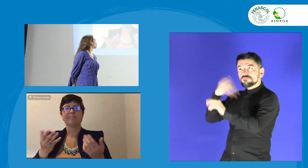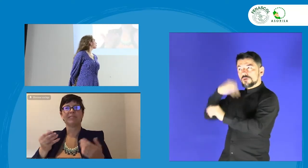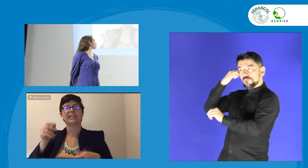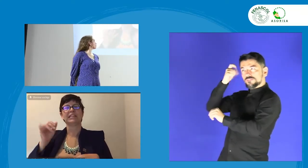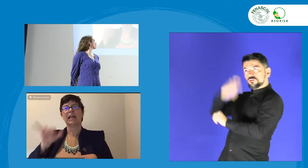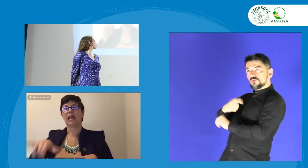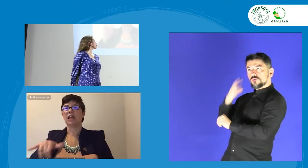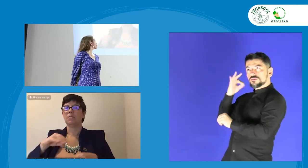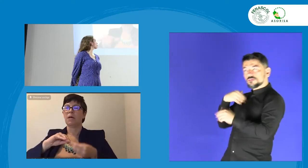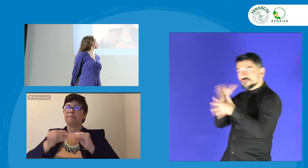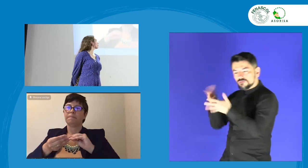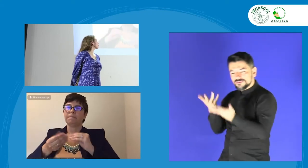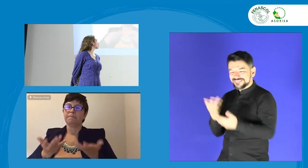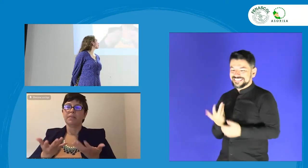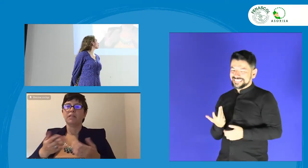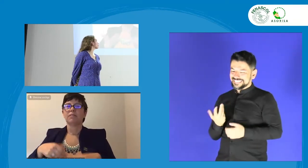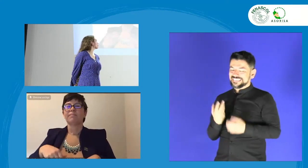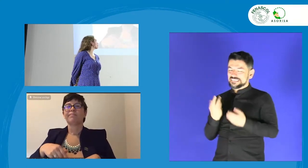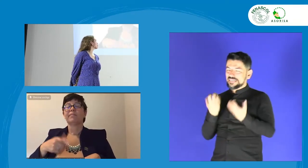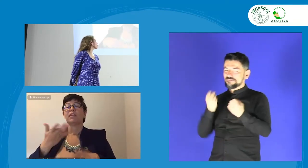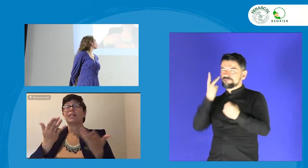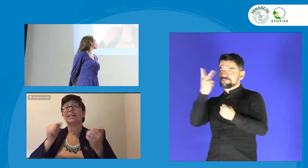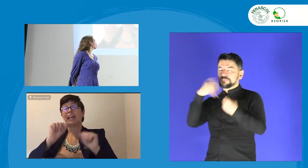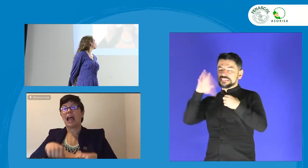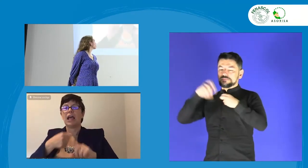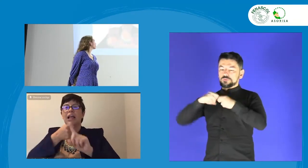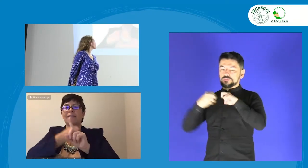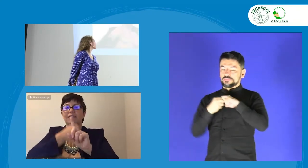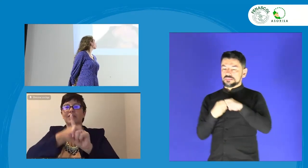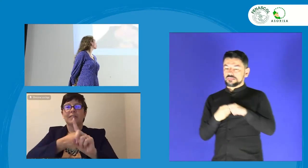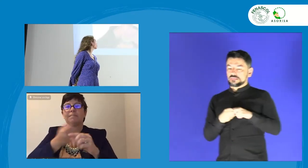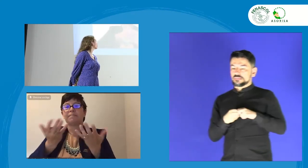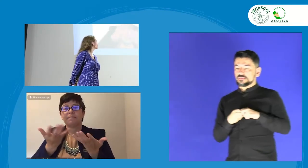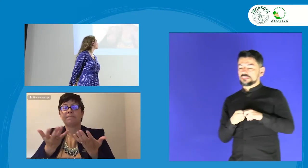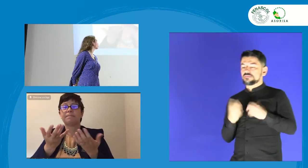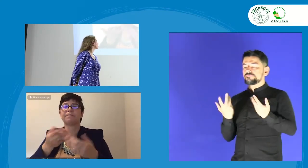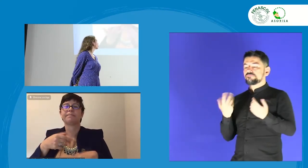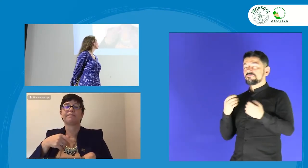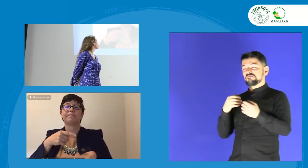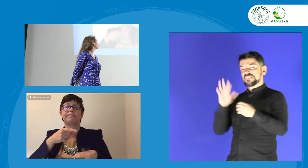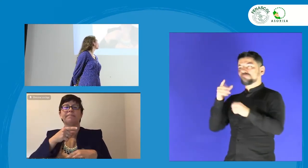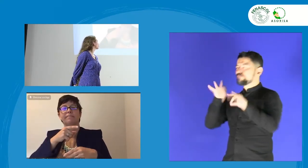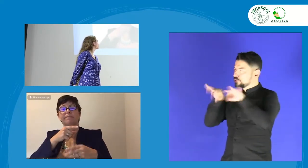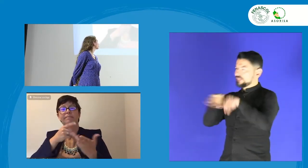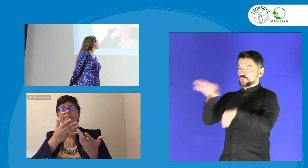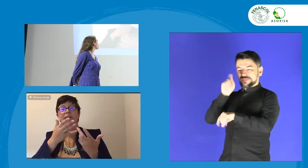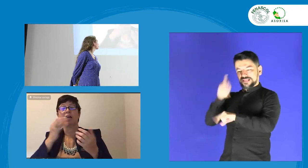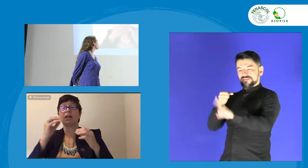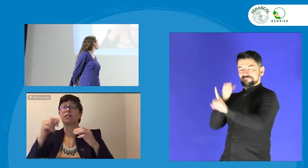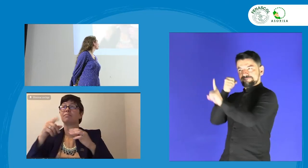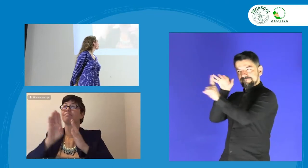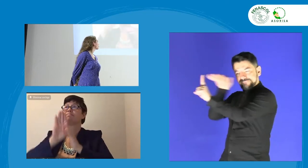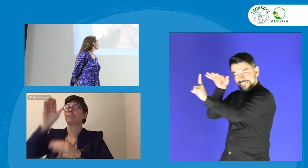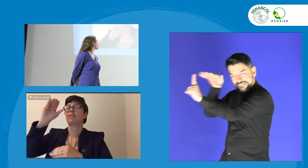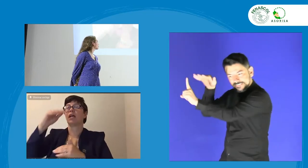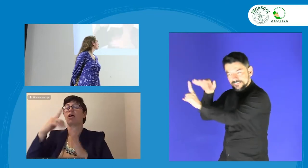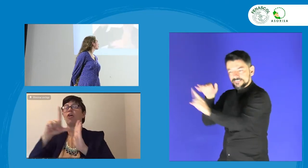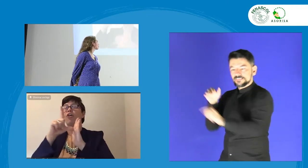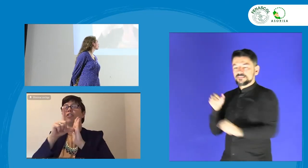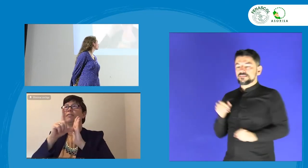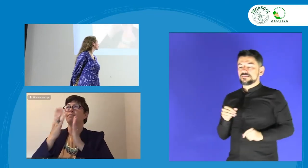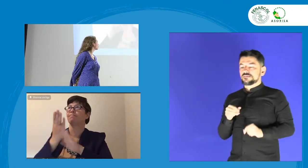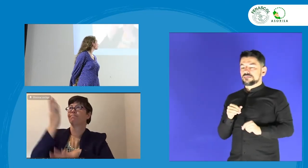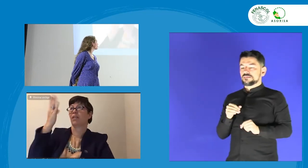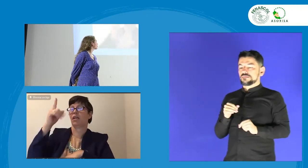de la cultura y de la identidad de la persona sorda? Ese es el problema. Y es que hay que hacer este tipo de incidencia para